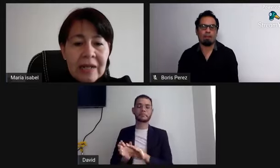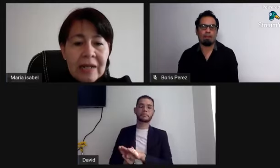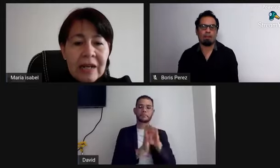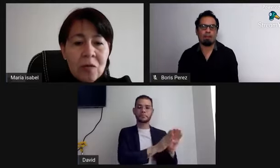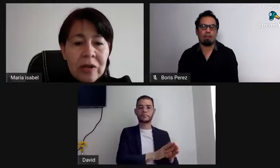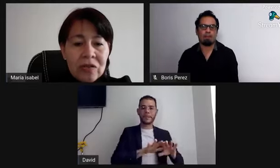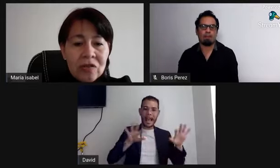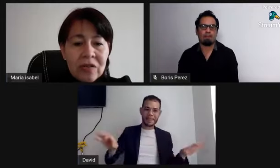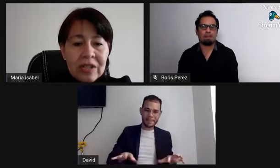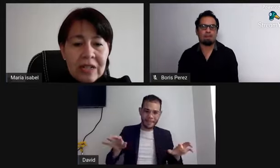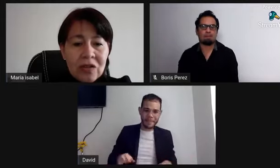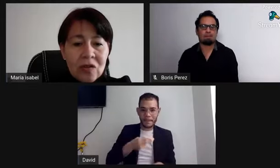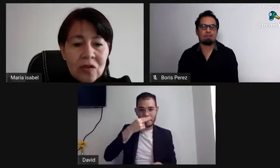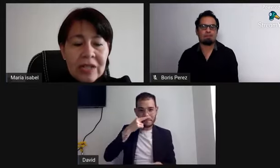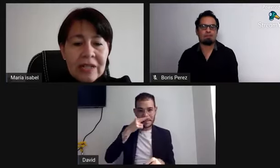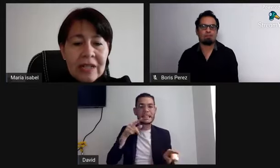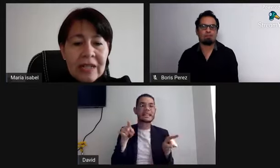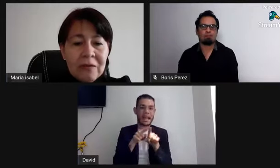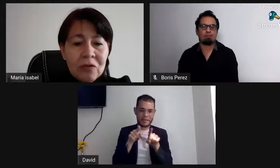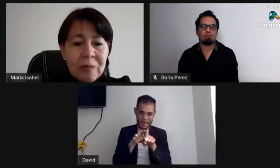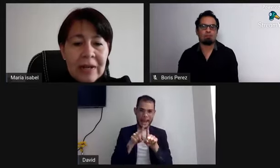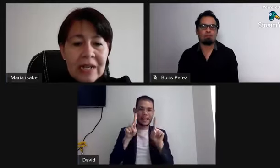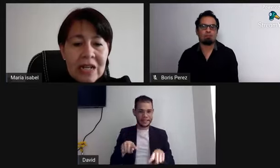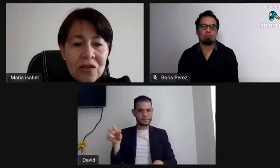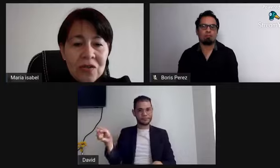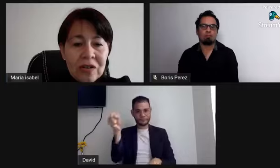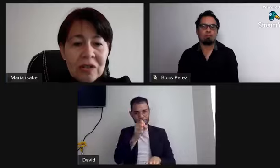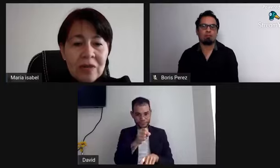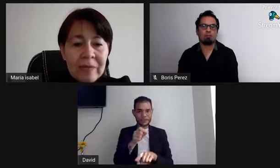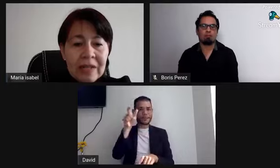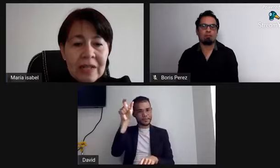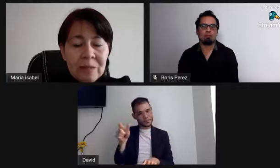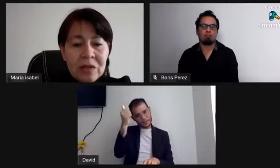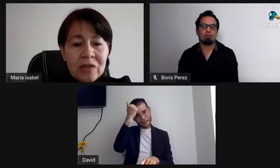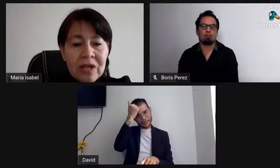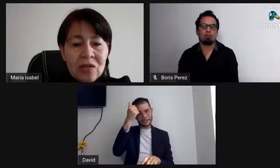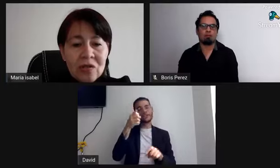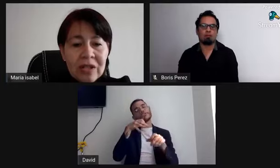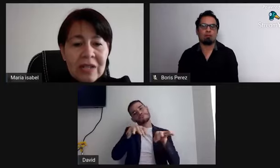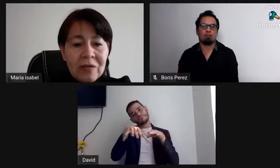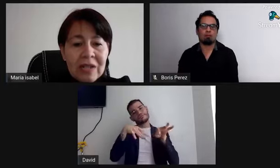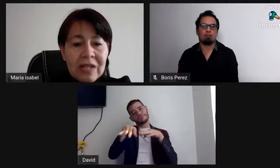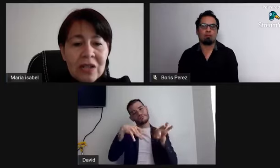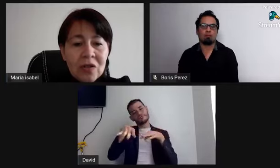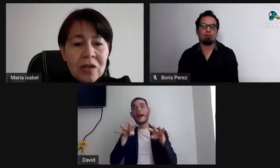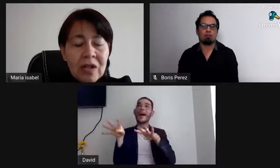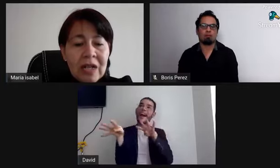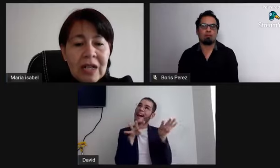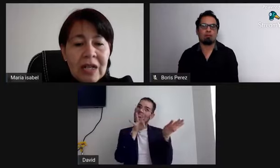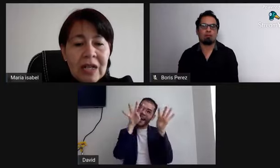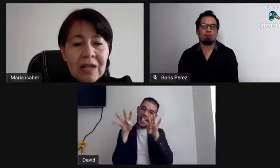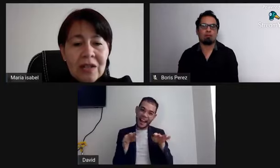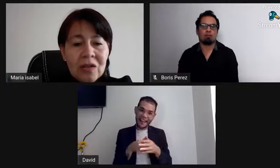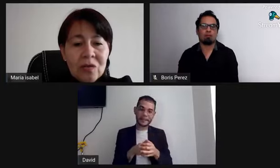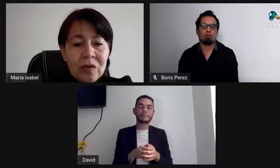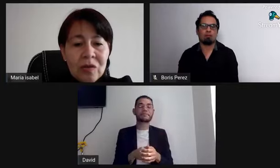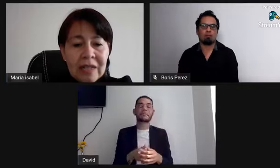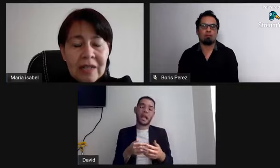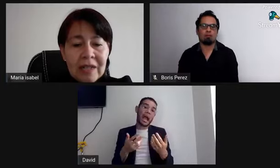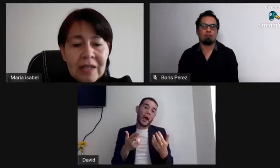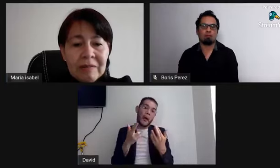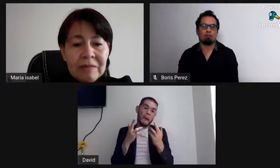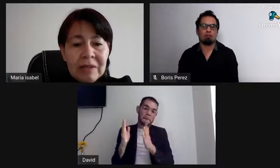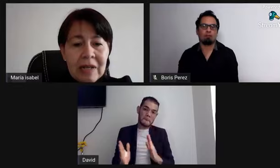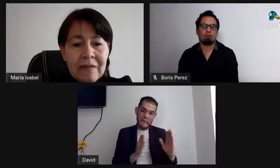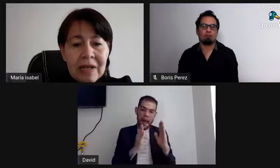también encuentros con escritores de libros para niños y seguramente las personas sordas que no han tenido